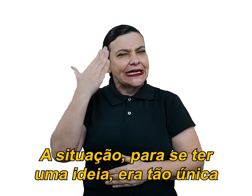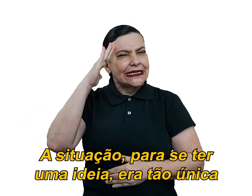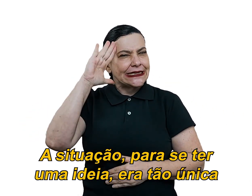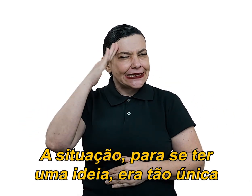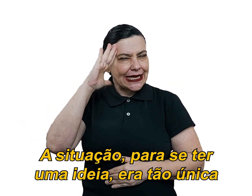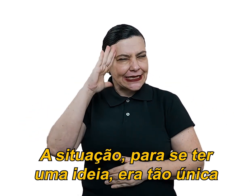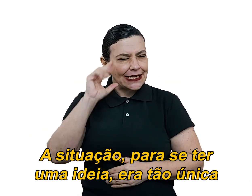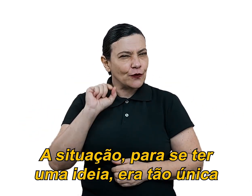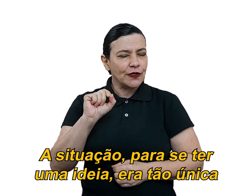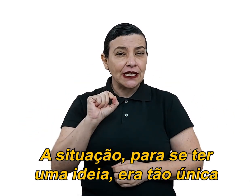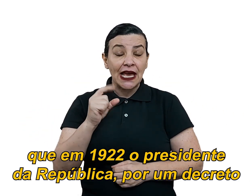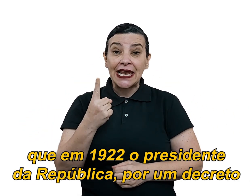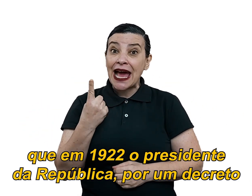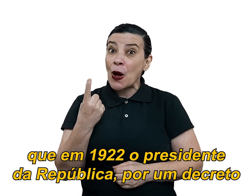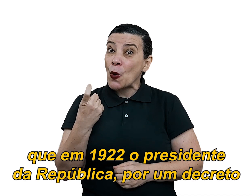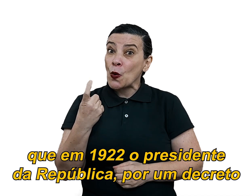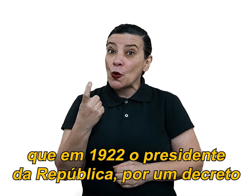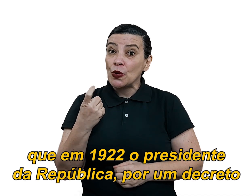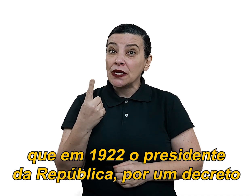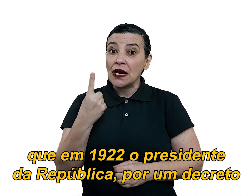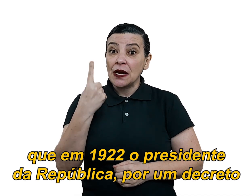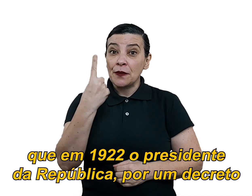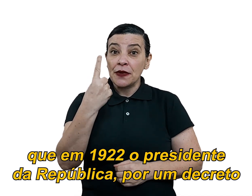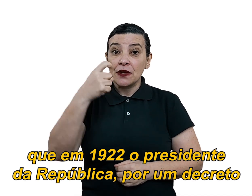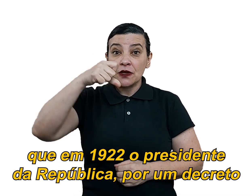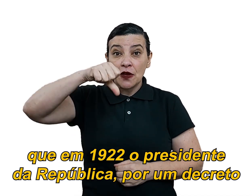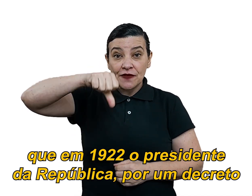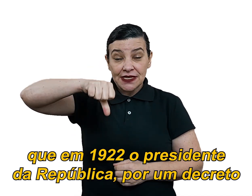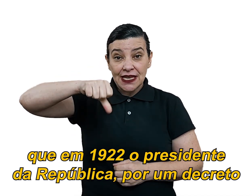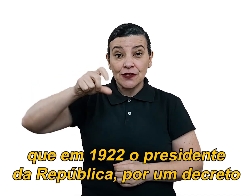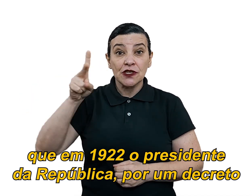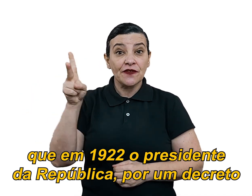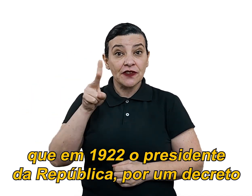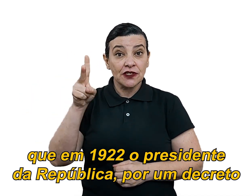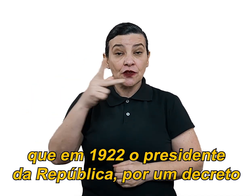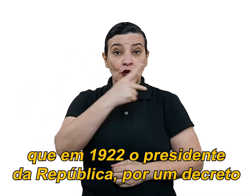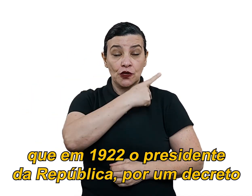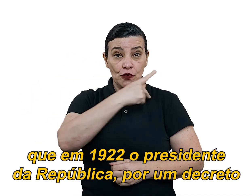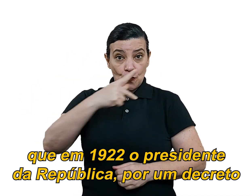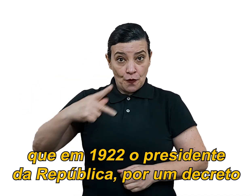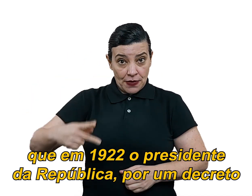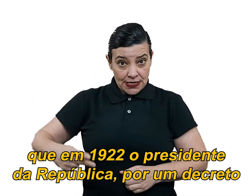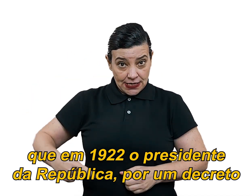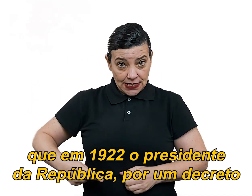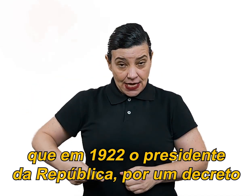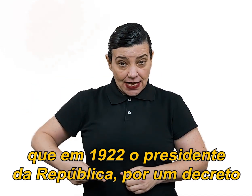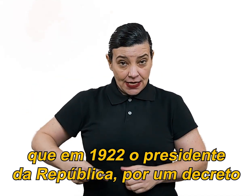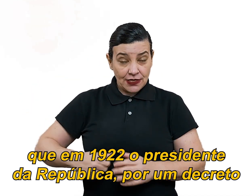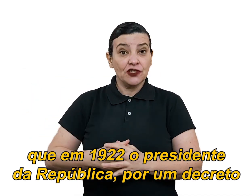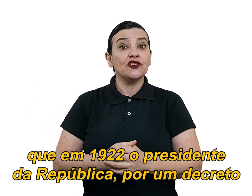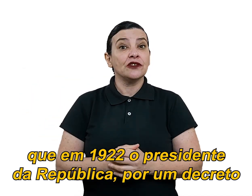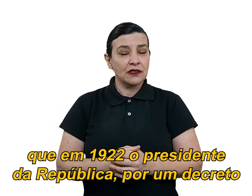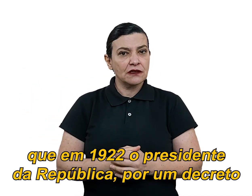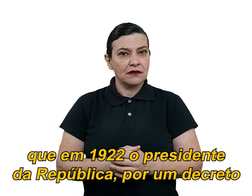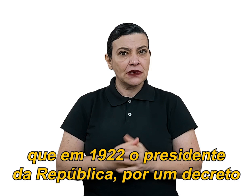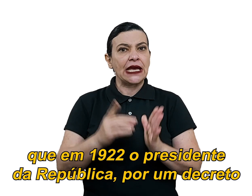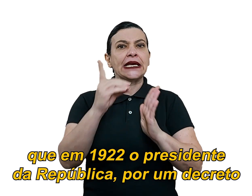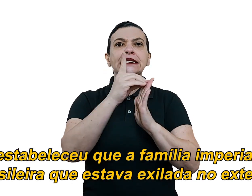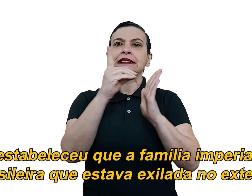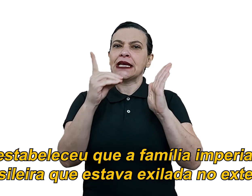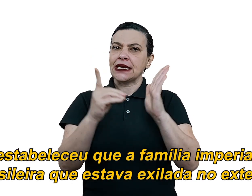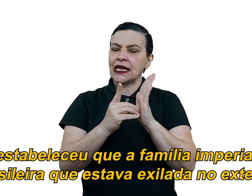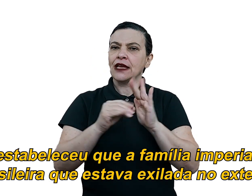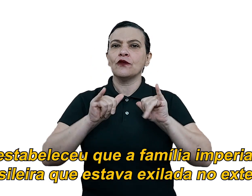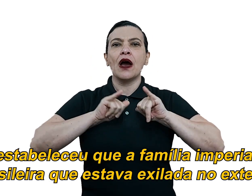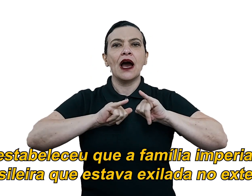tão única que, em 1922, o presidente da república, por um